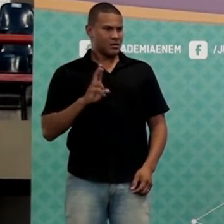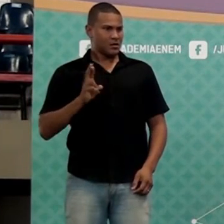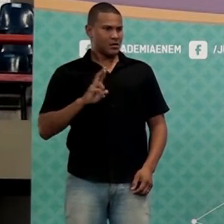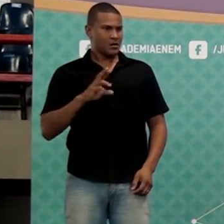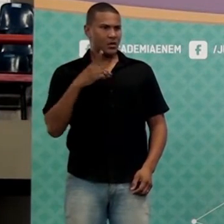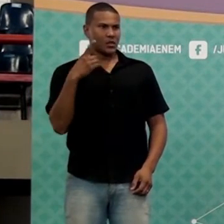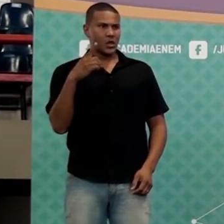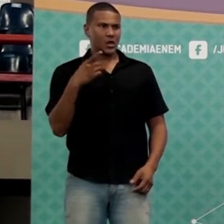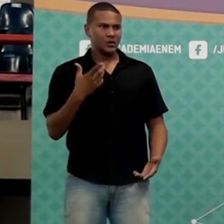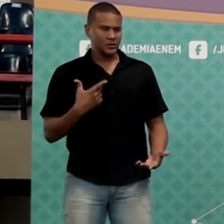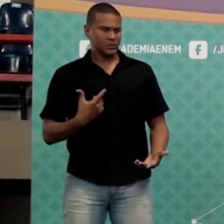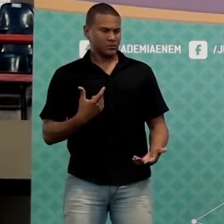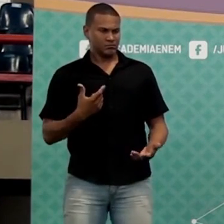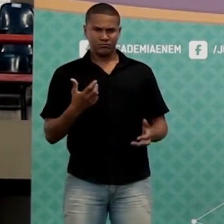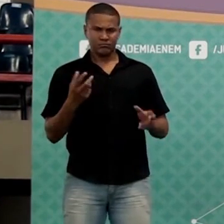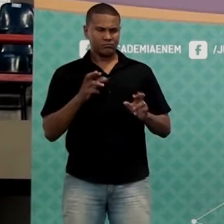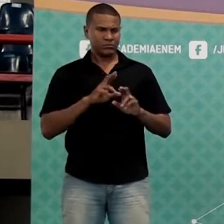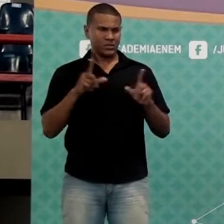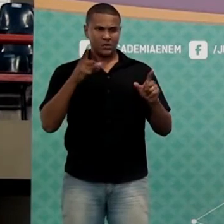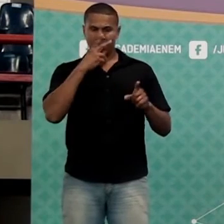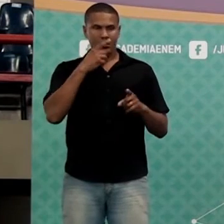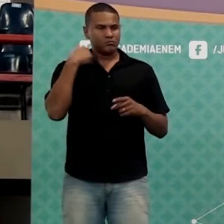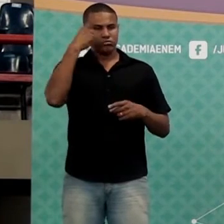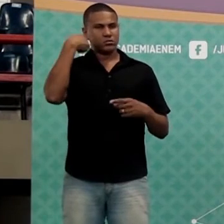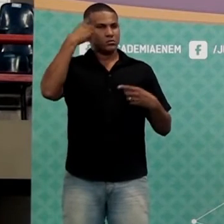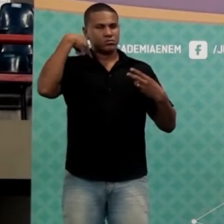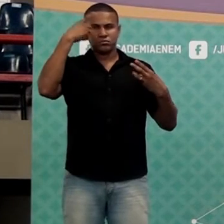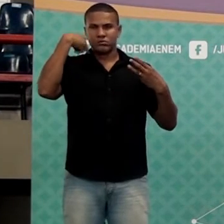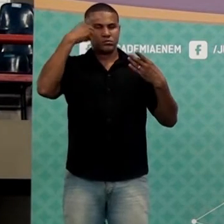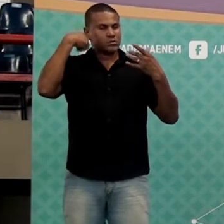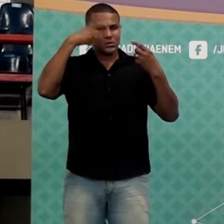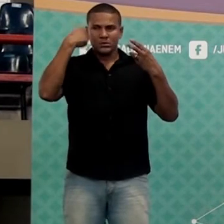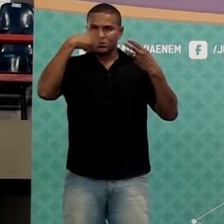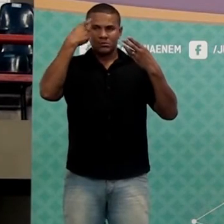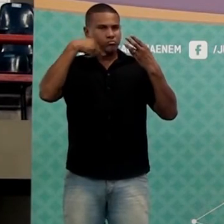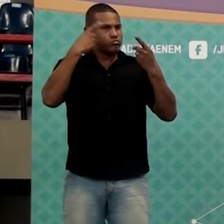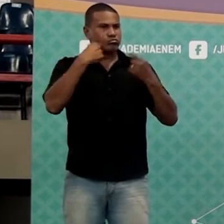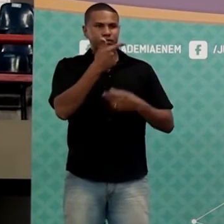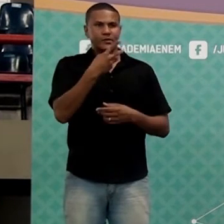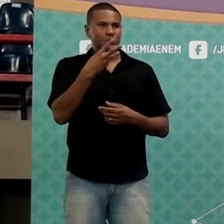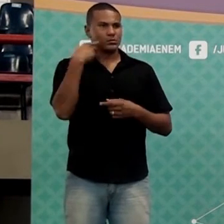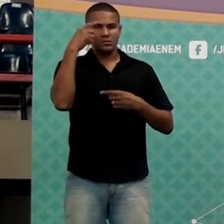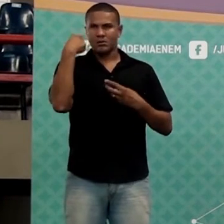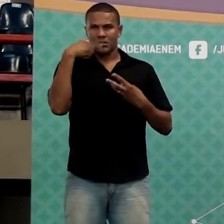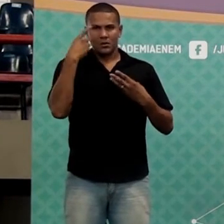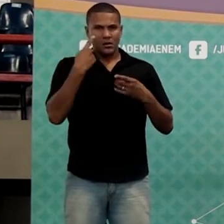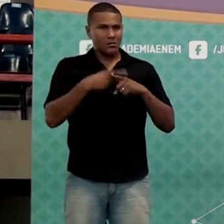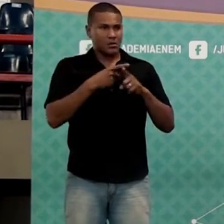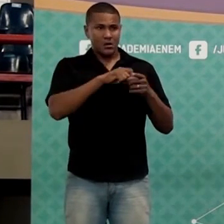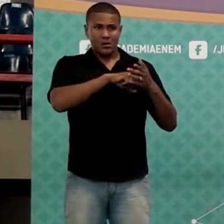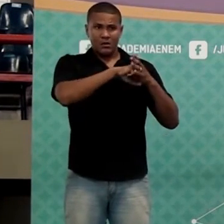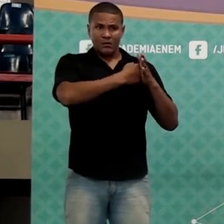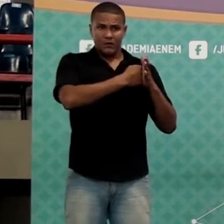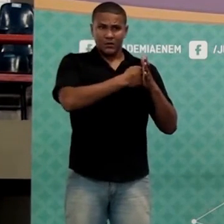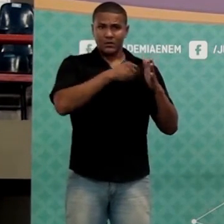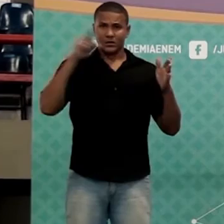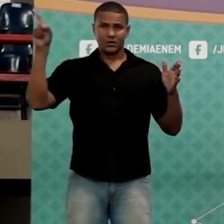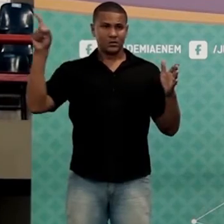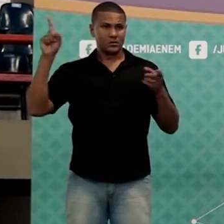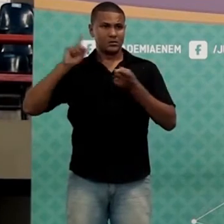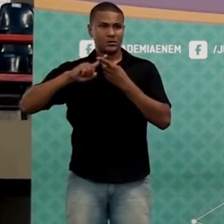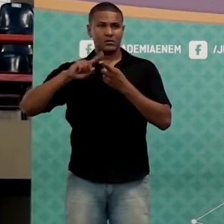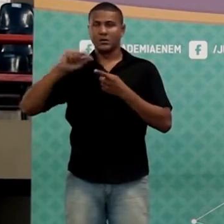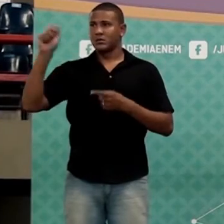alterou. Não para, é 24 horas. Porque quando a bolsa de valores daqui fecha, a da Ásia